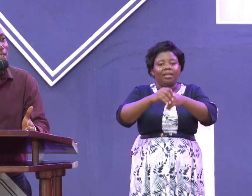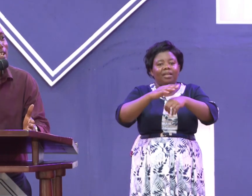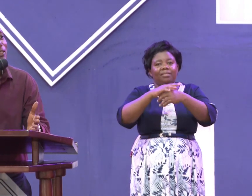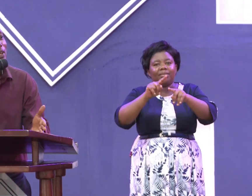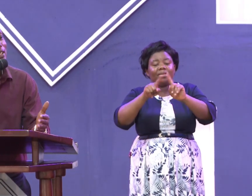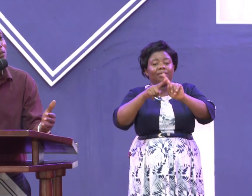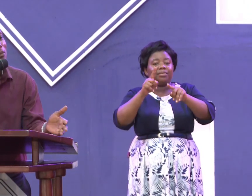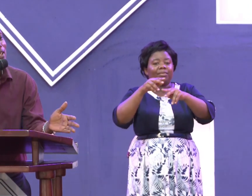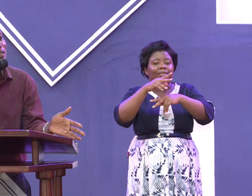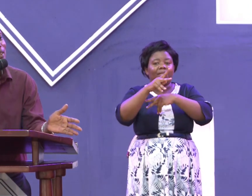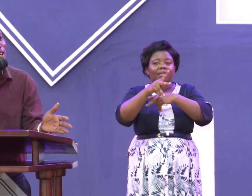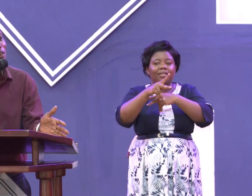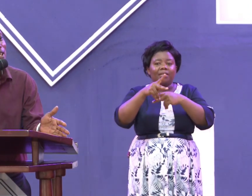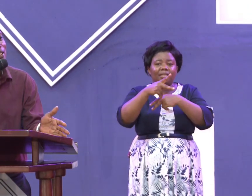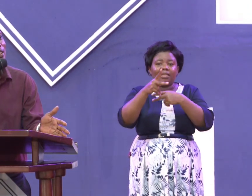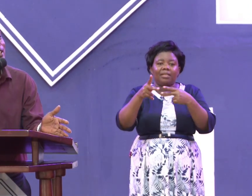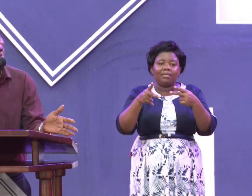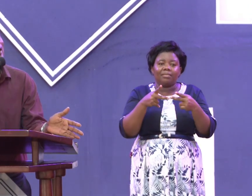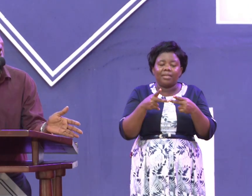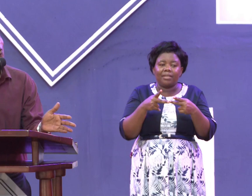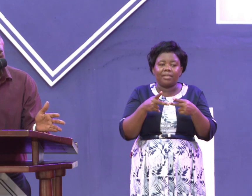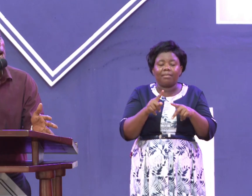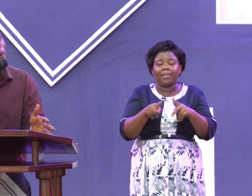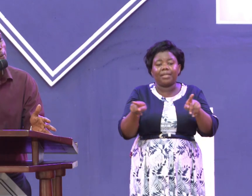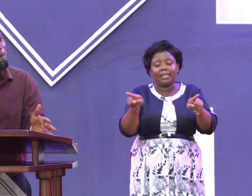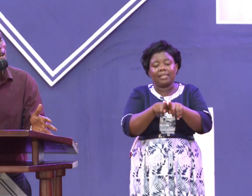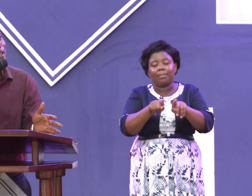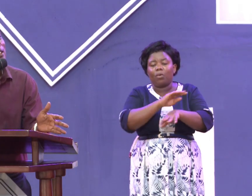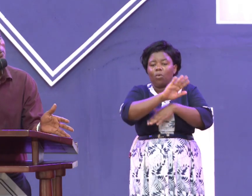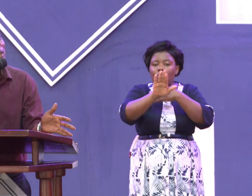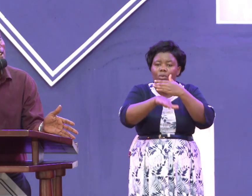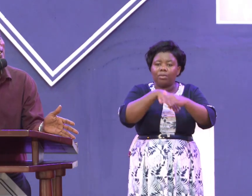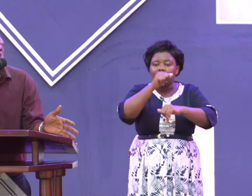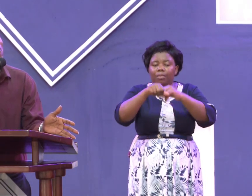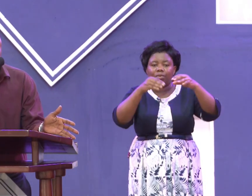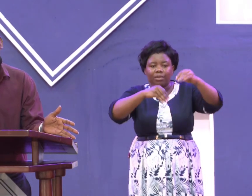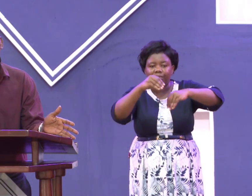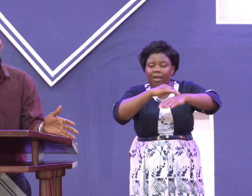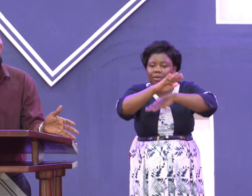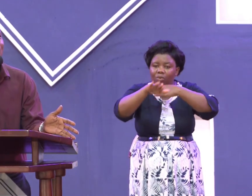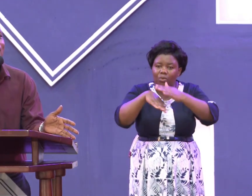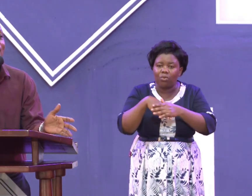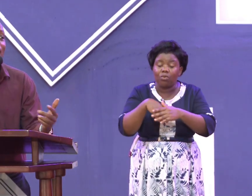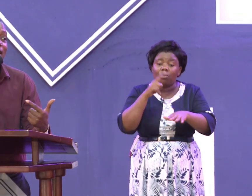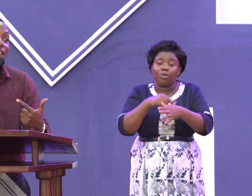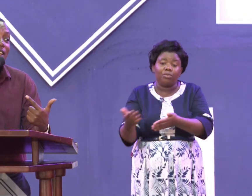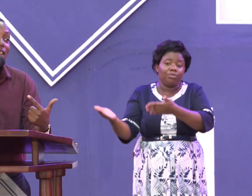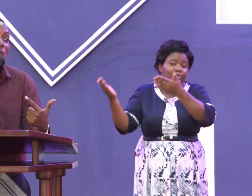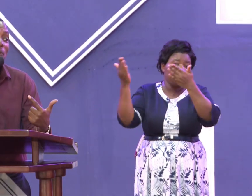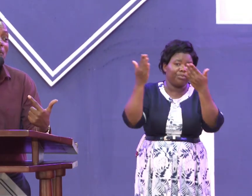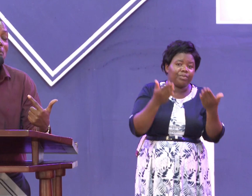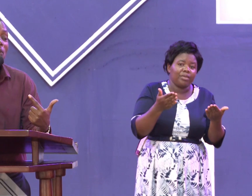egy'enjawulo naye kyonna kigwa mu kategori yakola ki yakuwaayo ate byonna bwe tuba tuyita